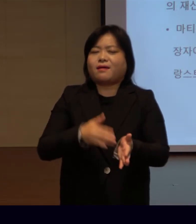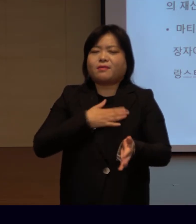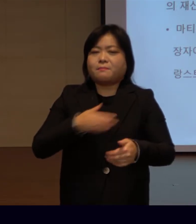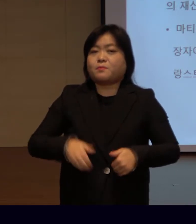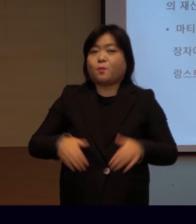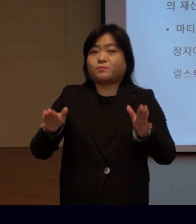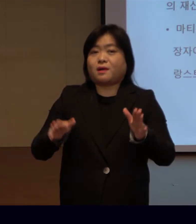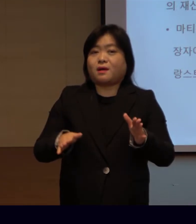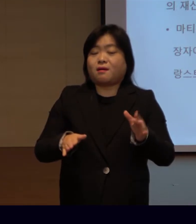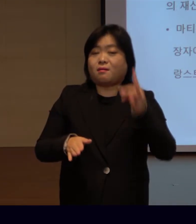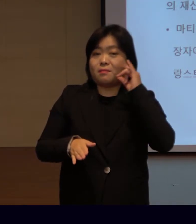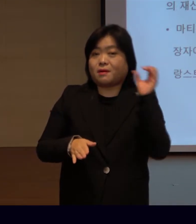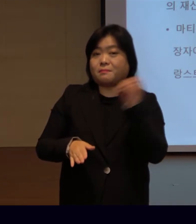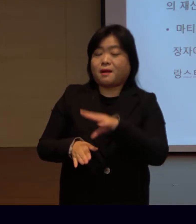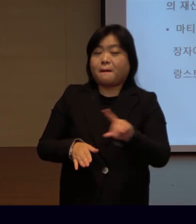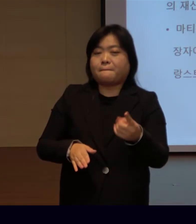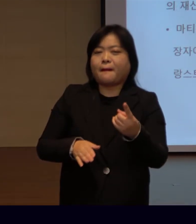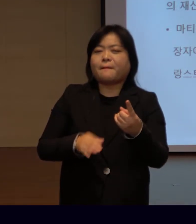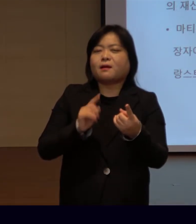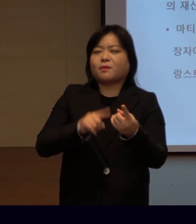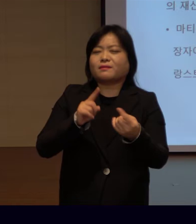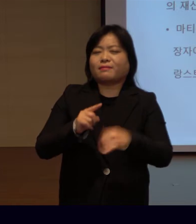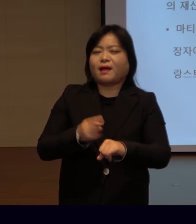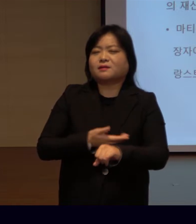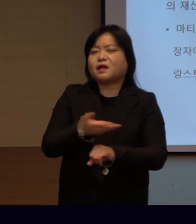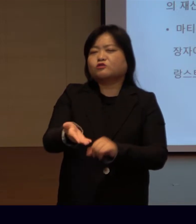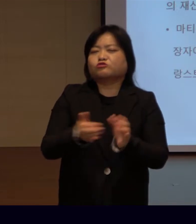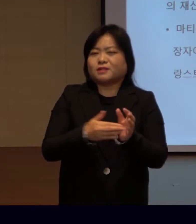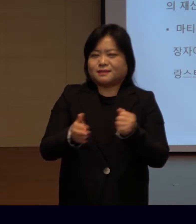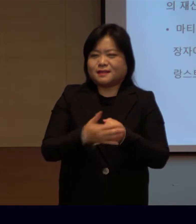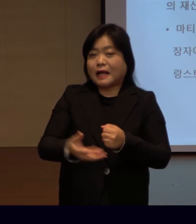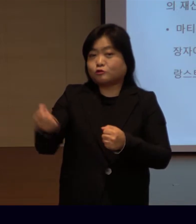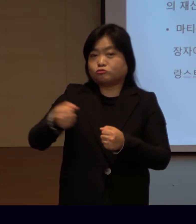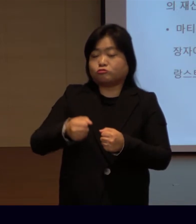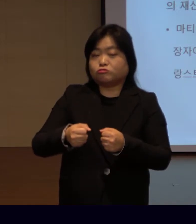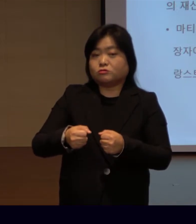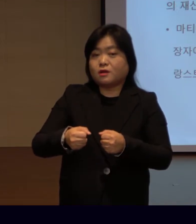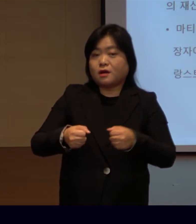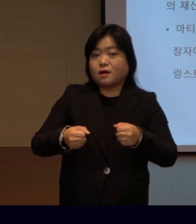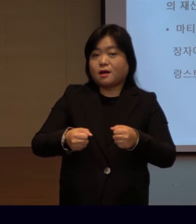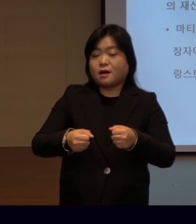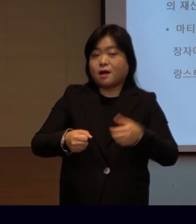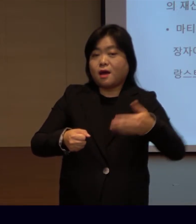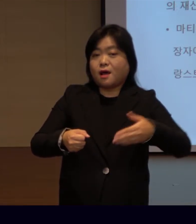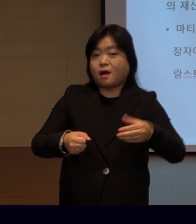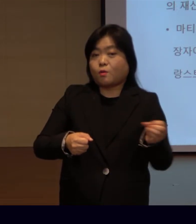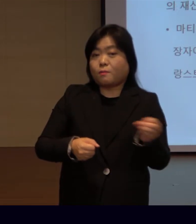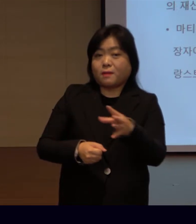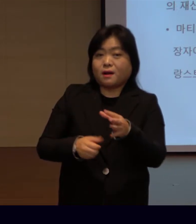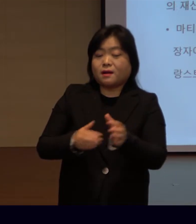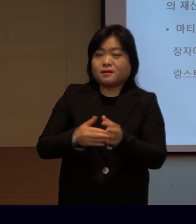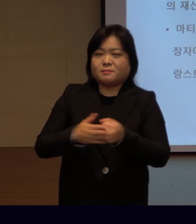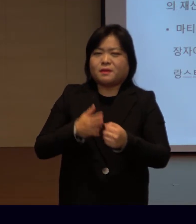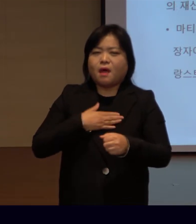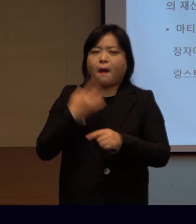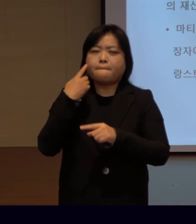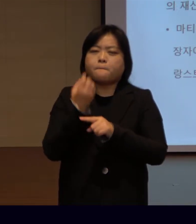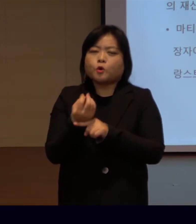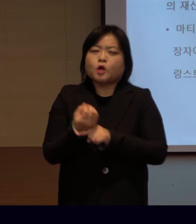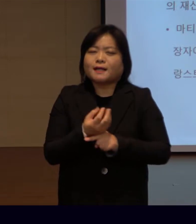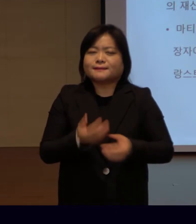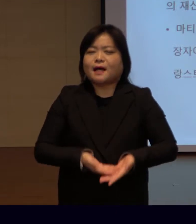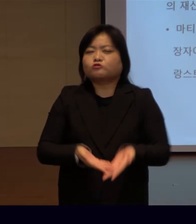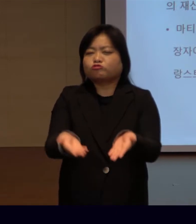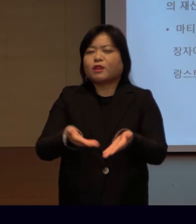없다. 100만 프랑에 해당한 지참금을 다 주겠으니 그거 갖고 해라. 그렇게 얘기해요. 그러더니 내 보석까지 다 주겠다는